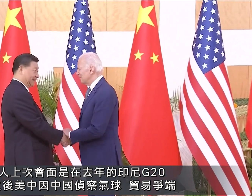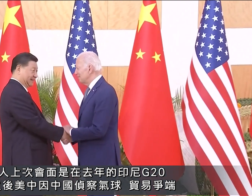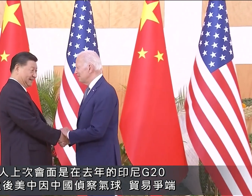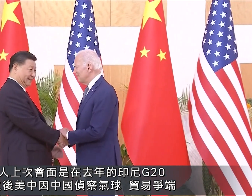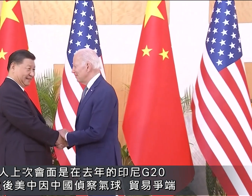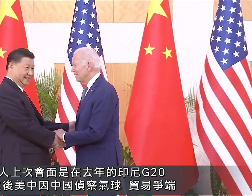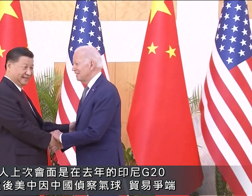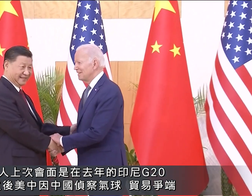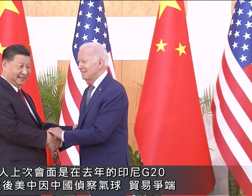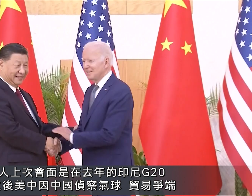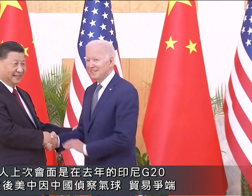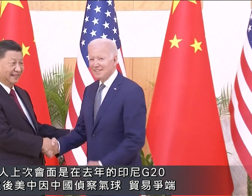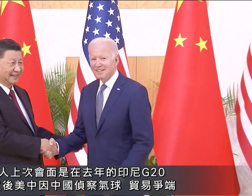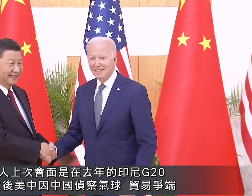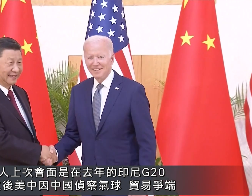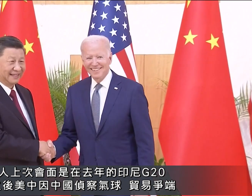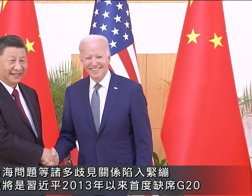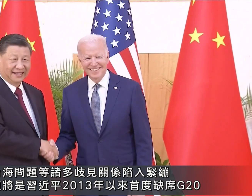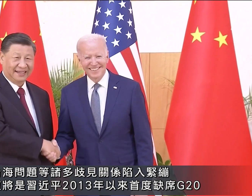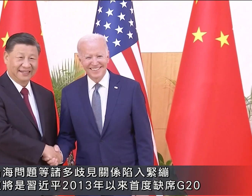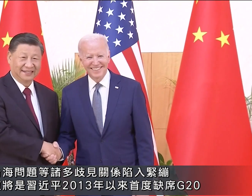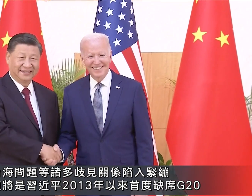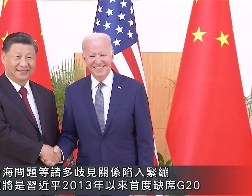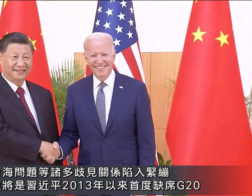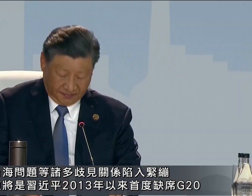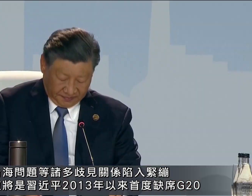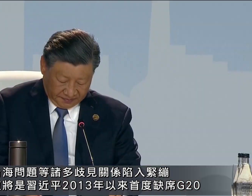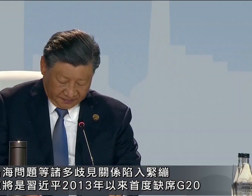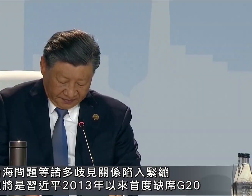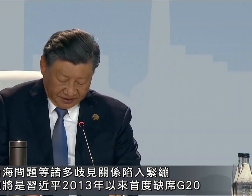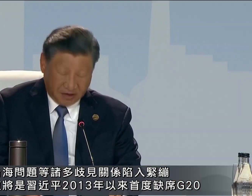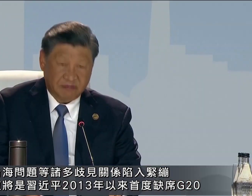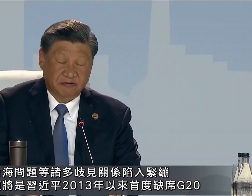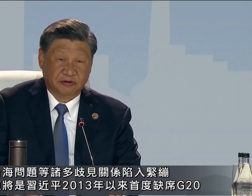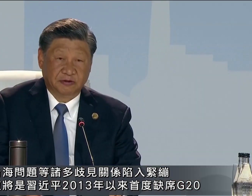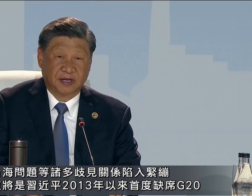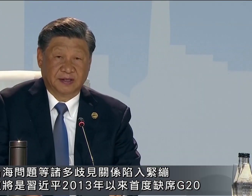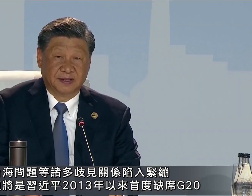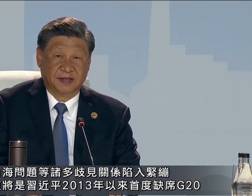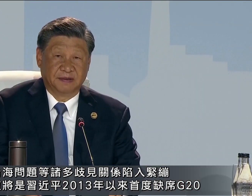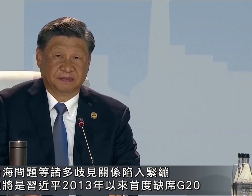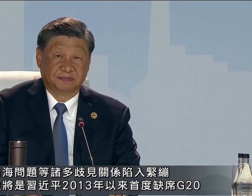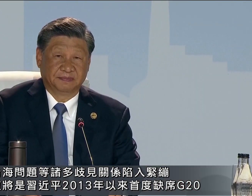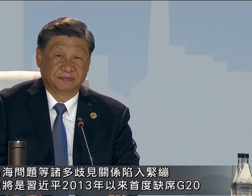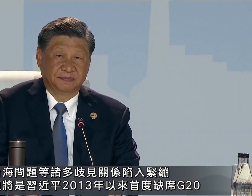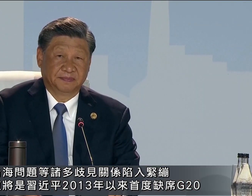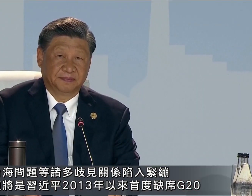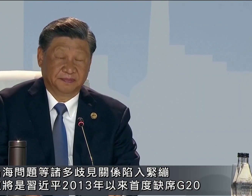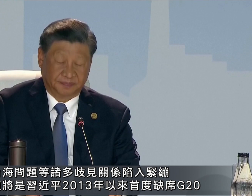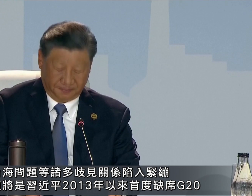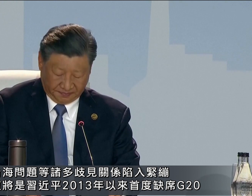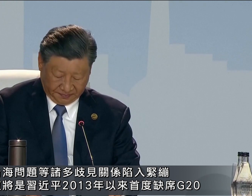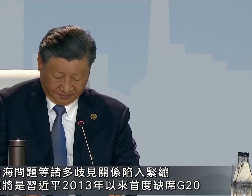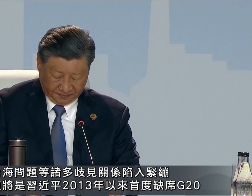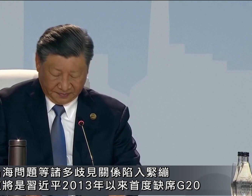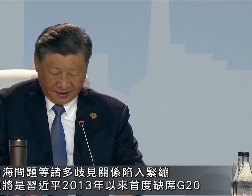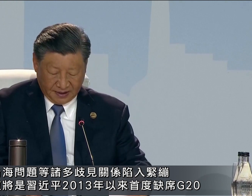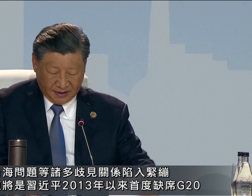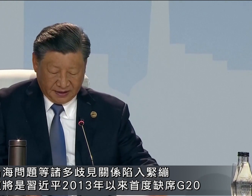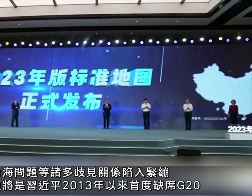海问题等诸多旗舰关系陷入紧绷，这将是习近平2013年以来首度缺席 G20。 外国媒体